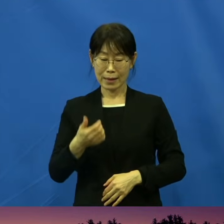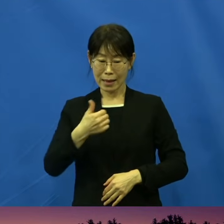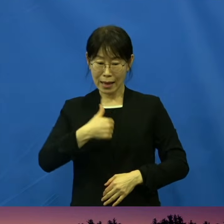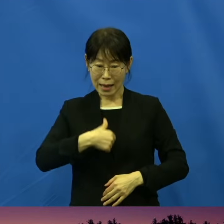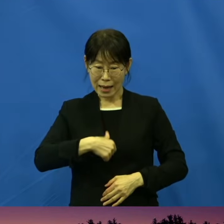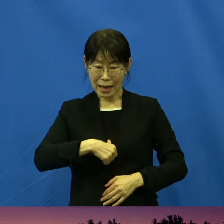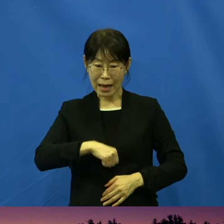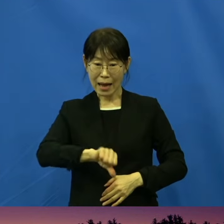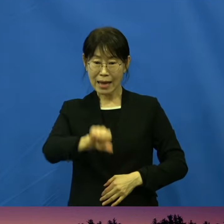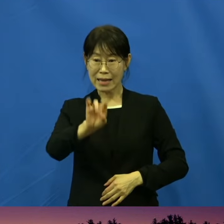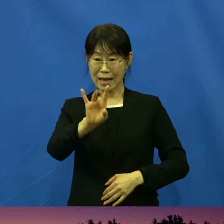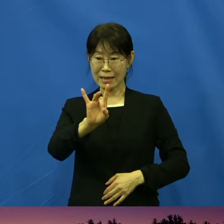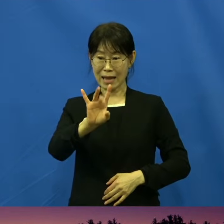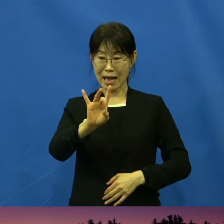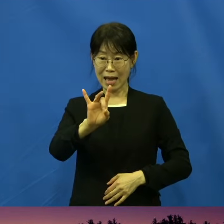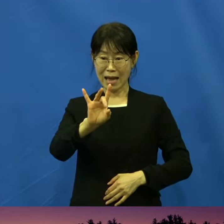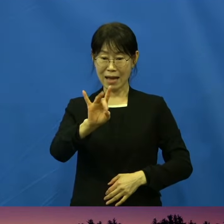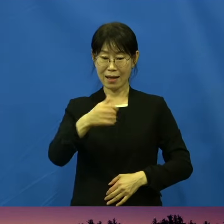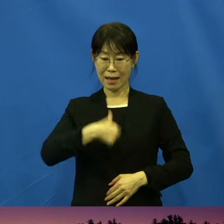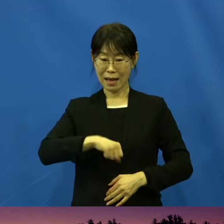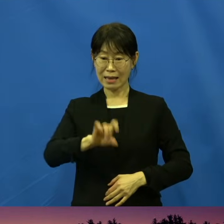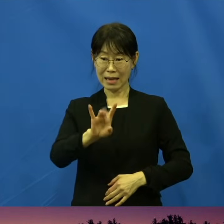것들을 만족시켜주고